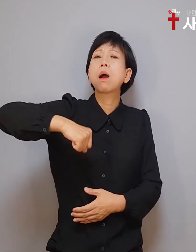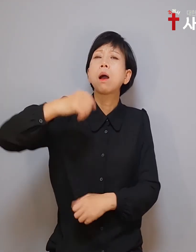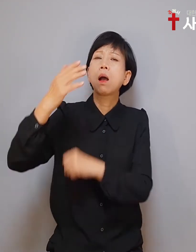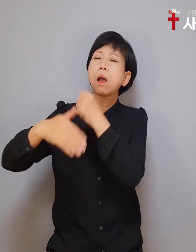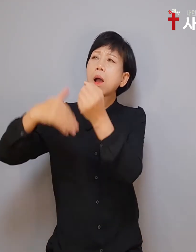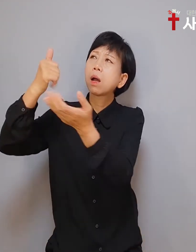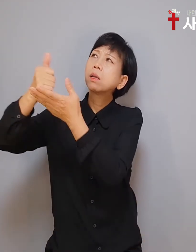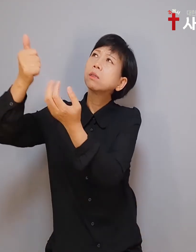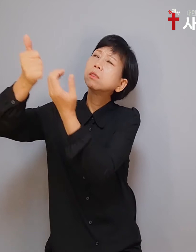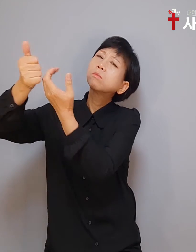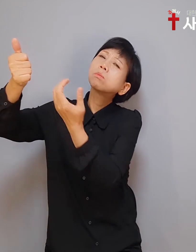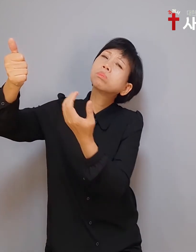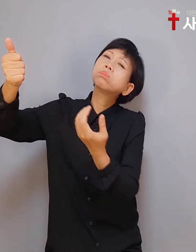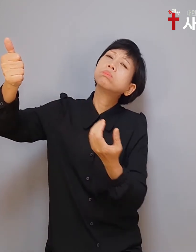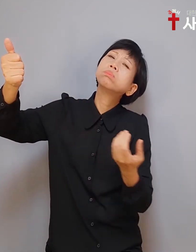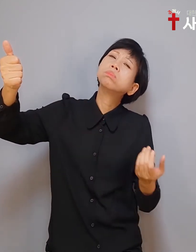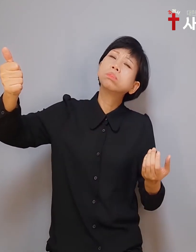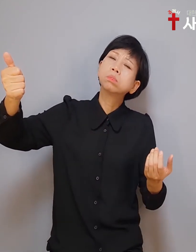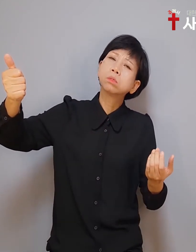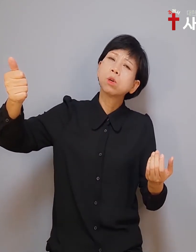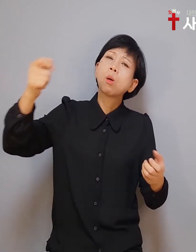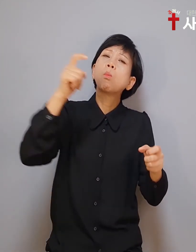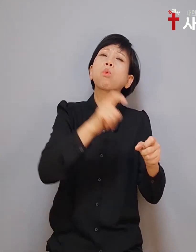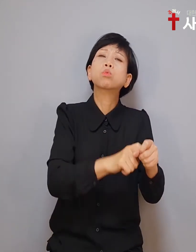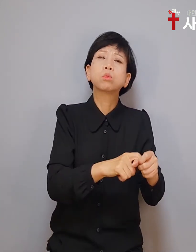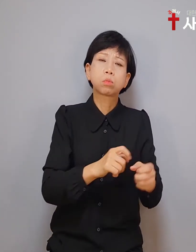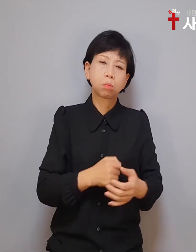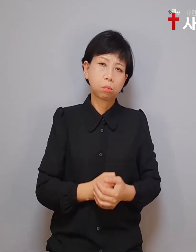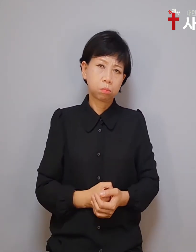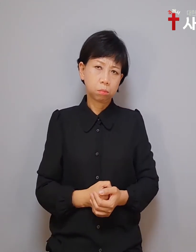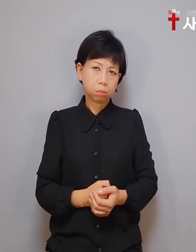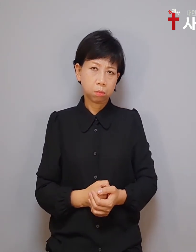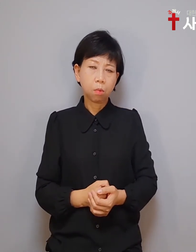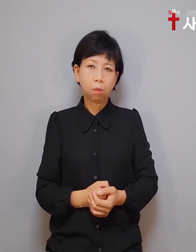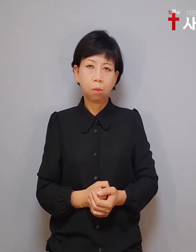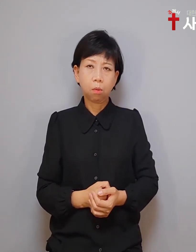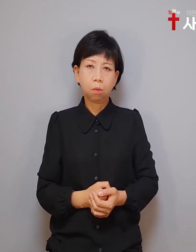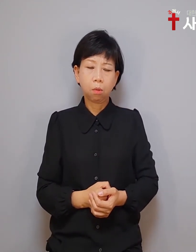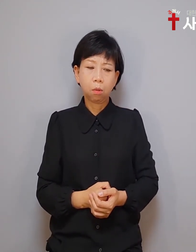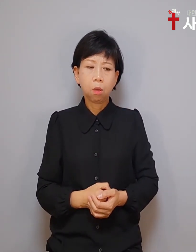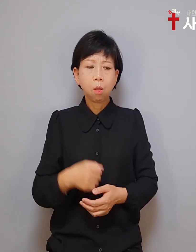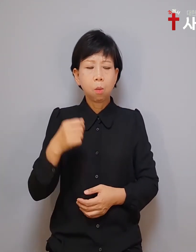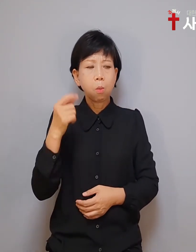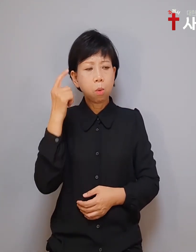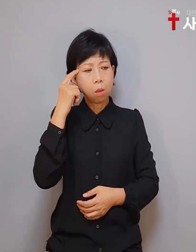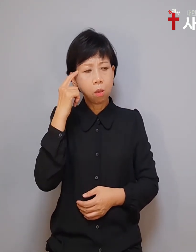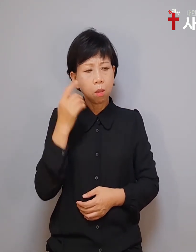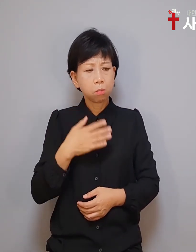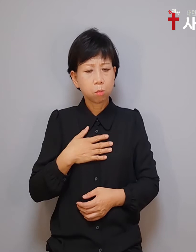멀어지도록 만드는 거예요. 아니 왜 하필 내가 이런 어려운 지경에 처했나.